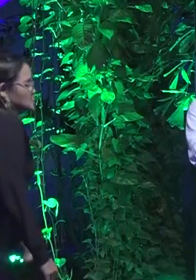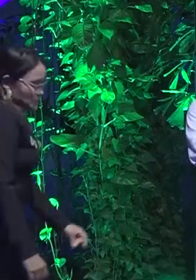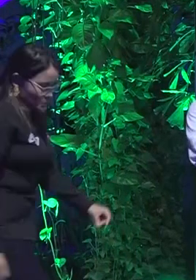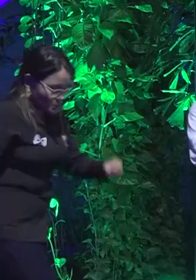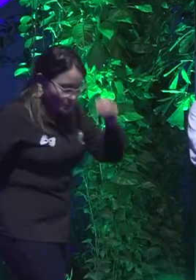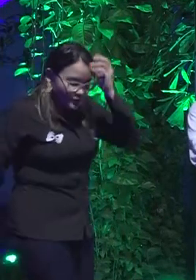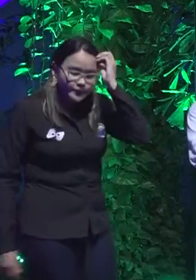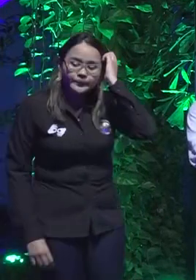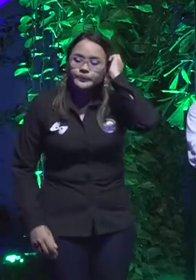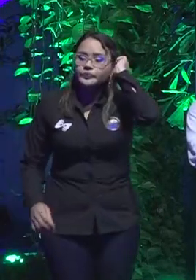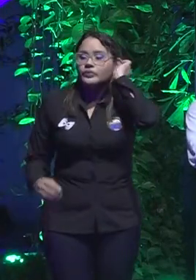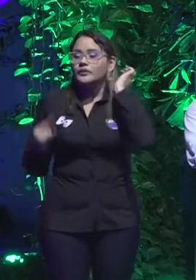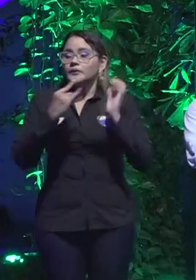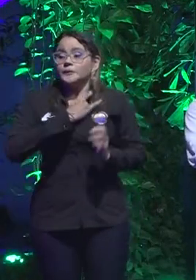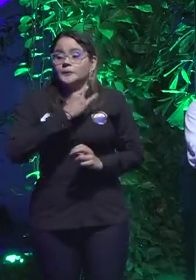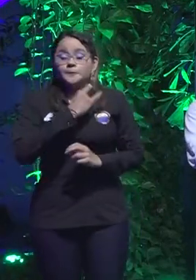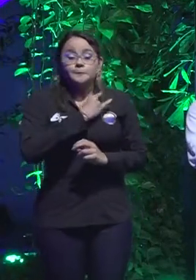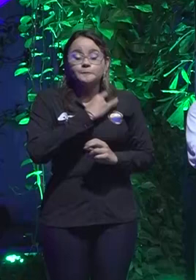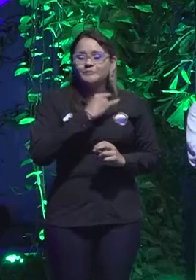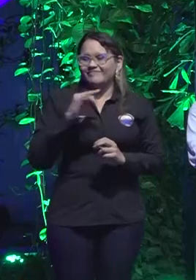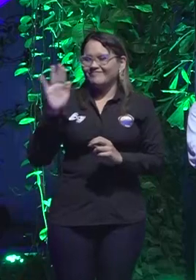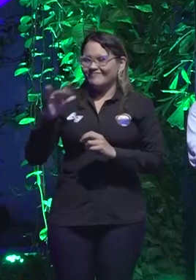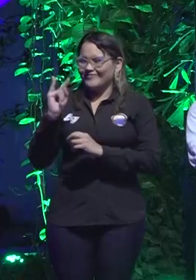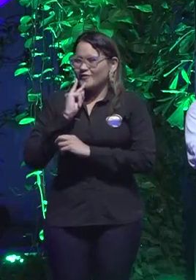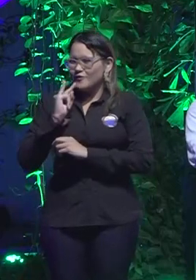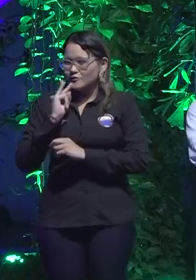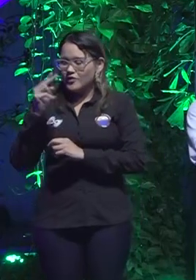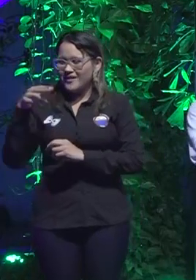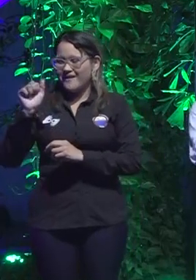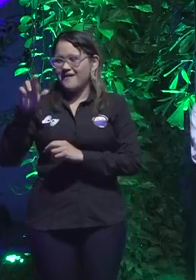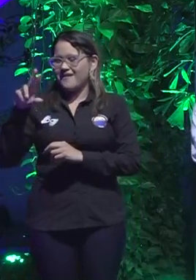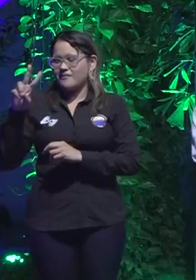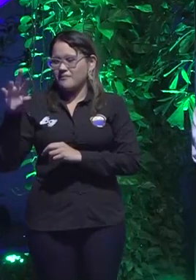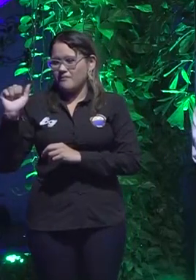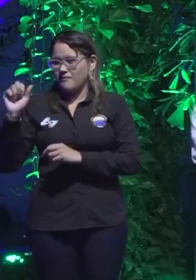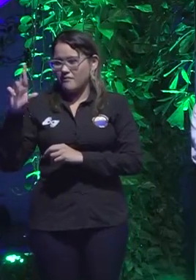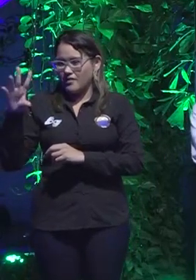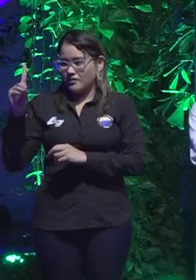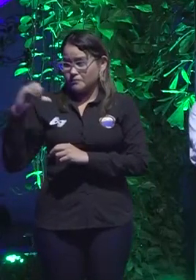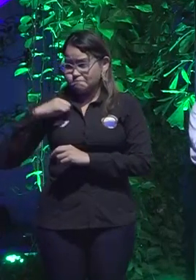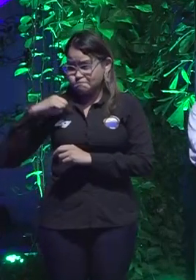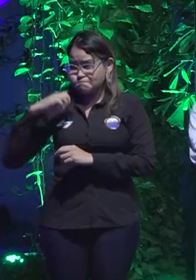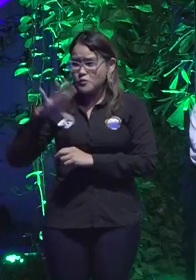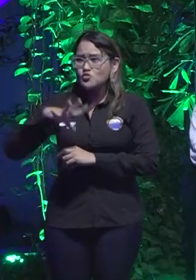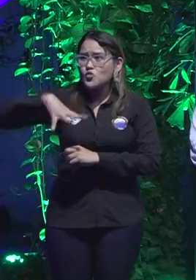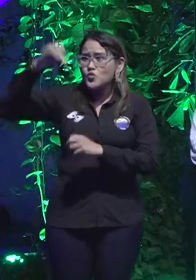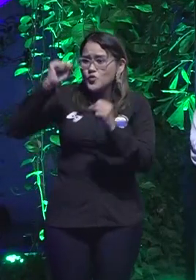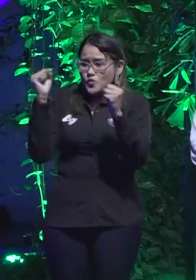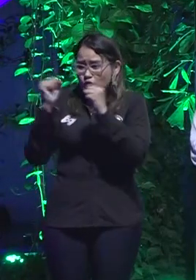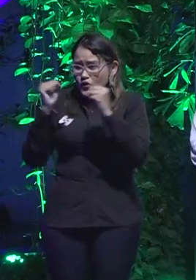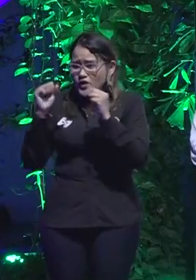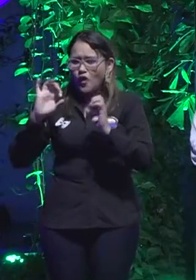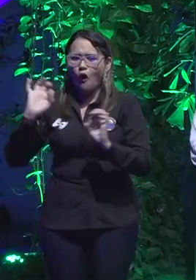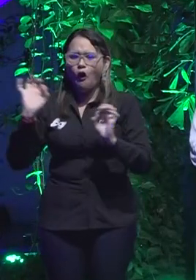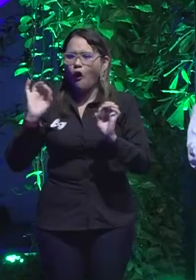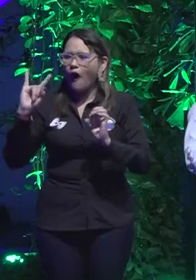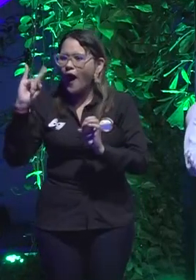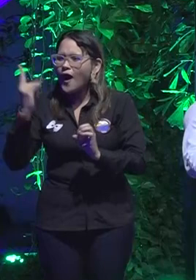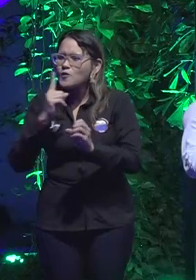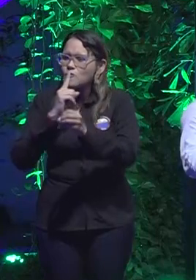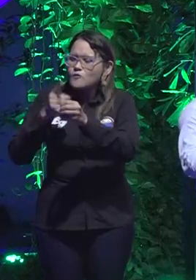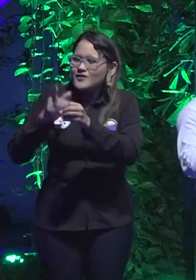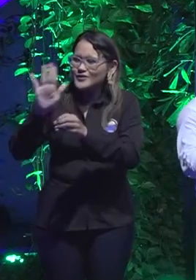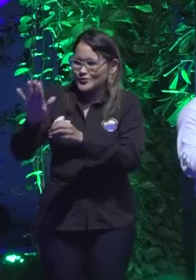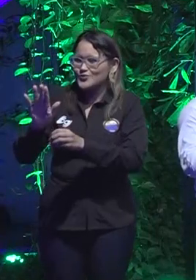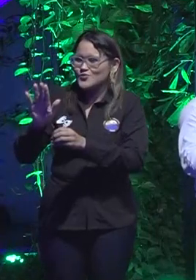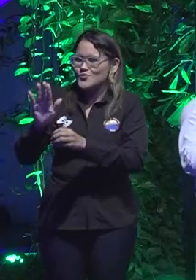arhuaco, primer arhuaco egresado de ingeniero electrónico, Harvard no tiene la Sierra Nevada y no tiene un arhuaco ingeniero electrónico. Eso no